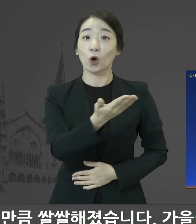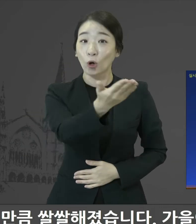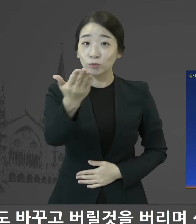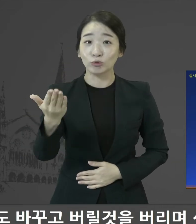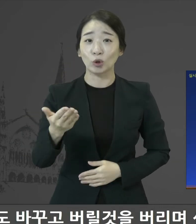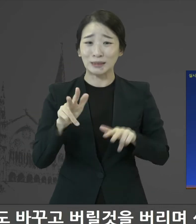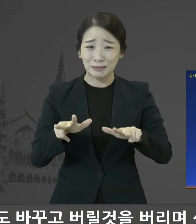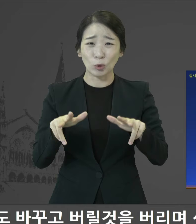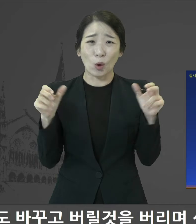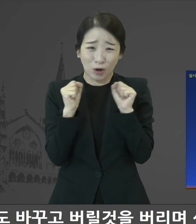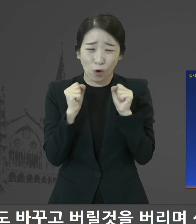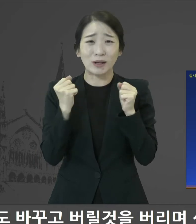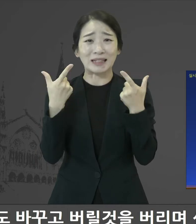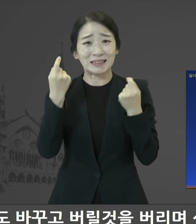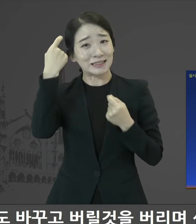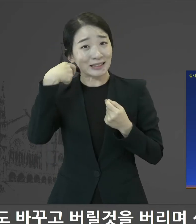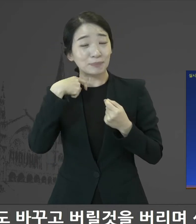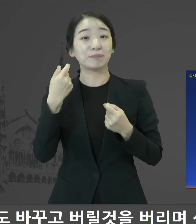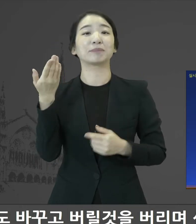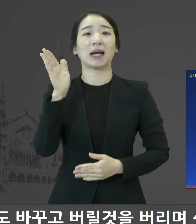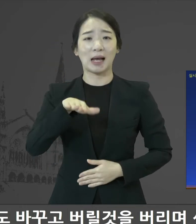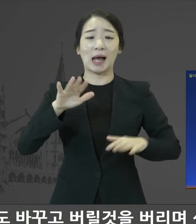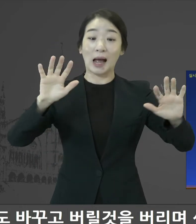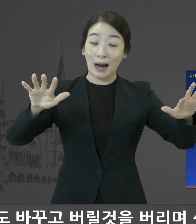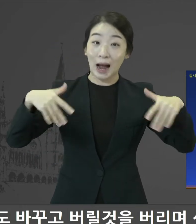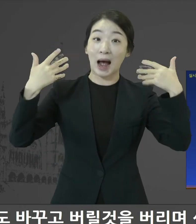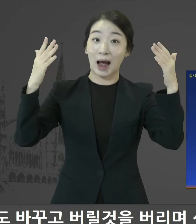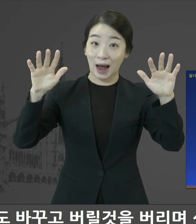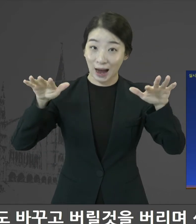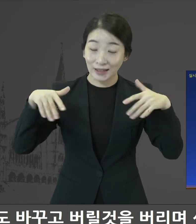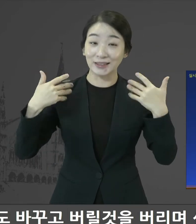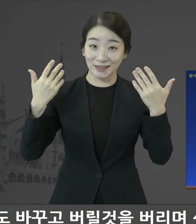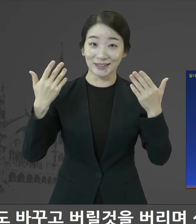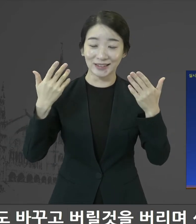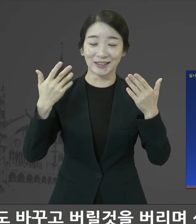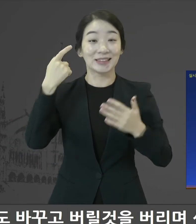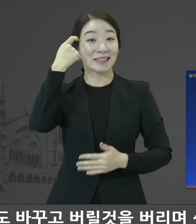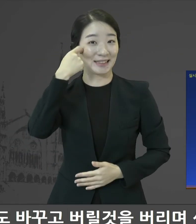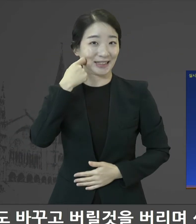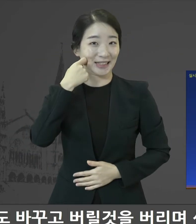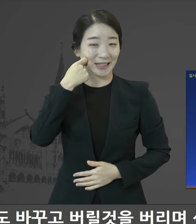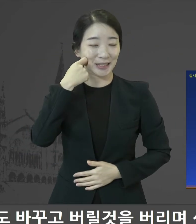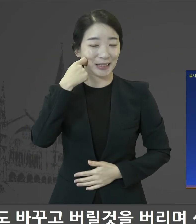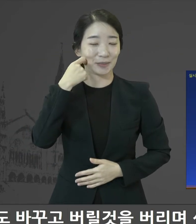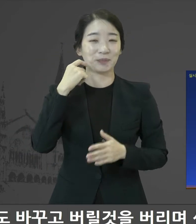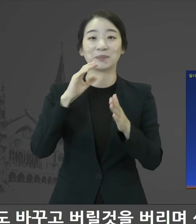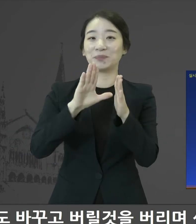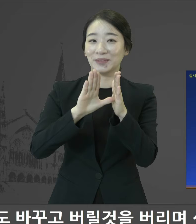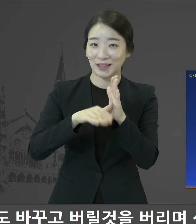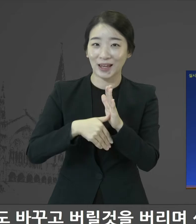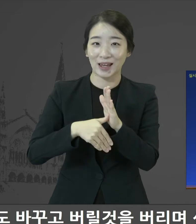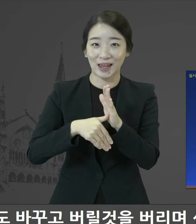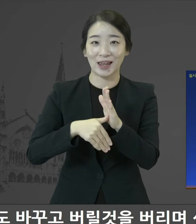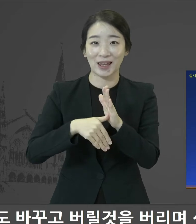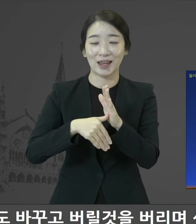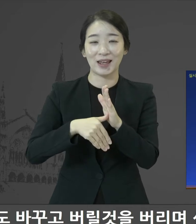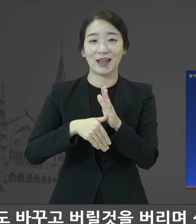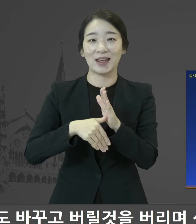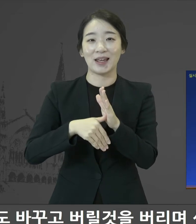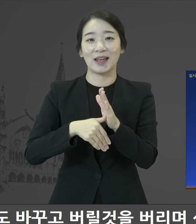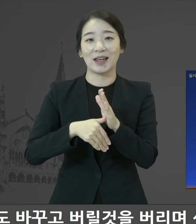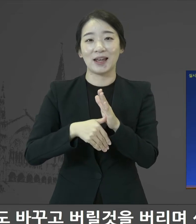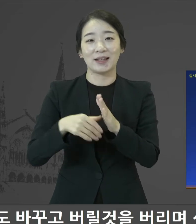지금은 겨울 같은 느낌이지만 우리 주님께서 가을 돌려주시지 않겠습니까? 가을 같은 이 날씨가